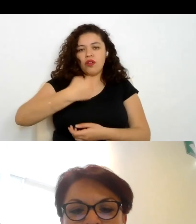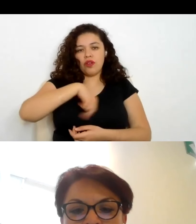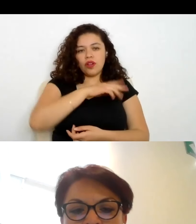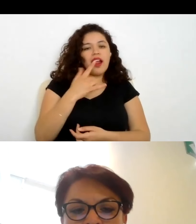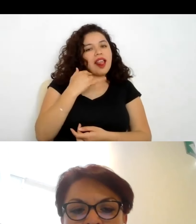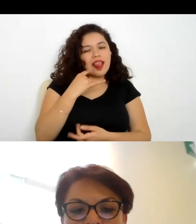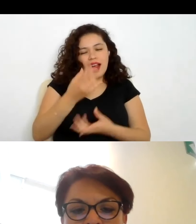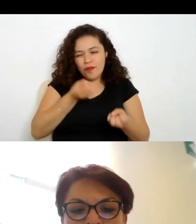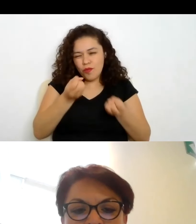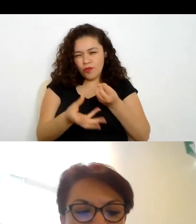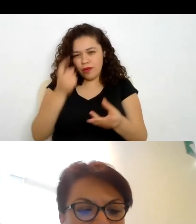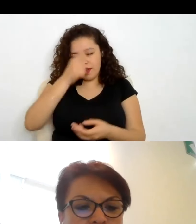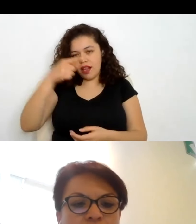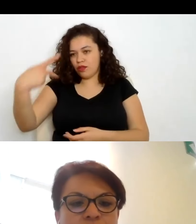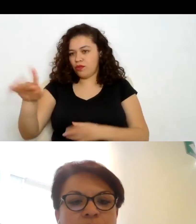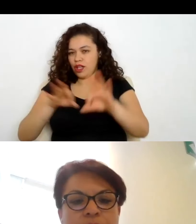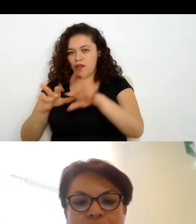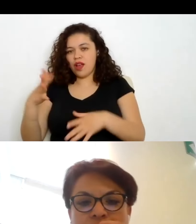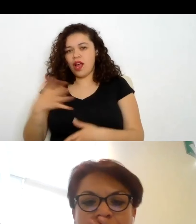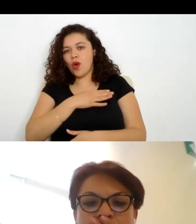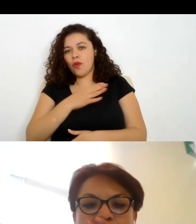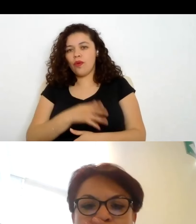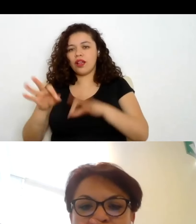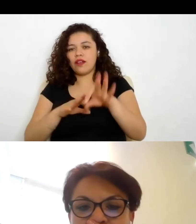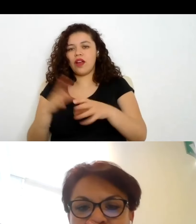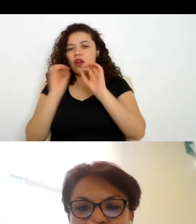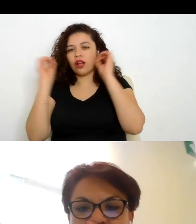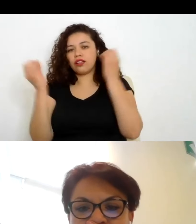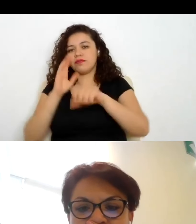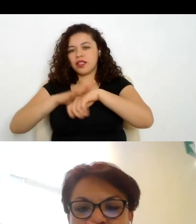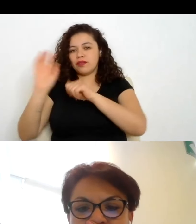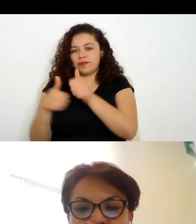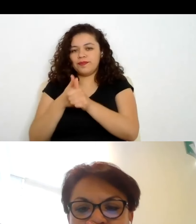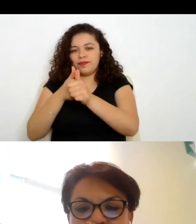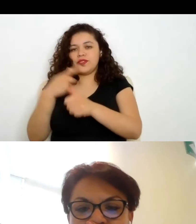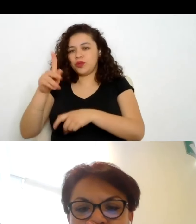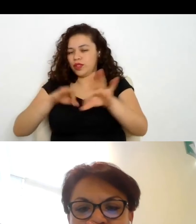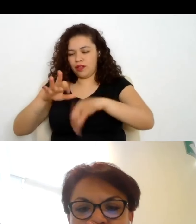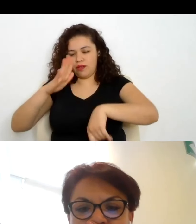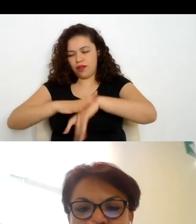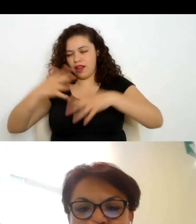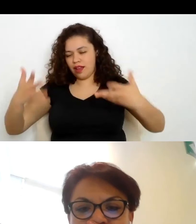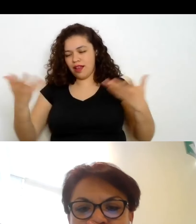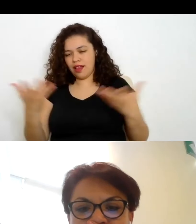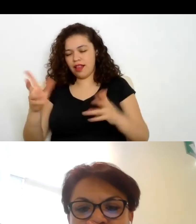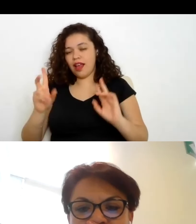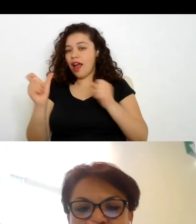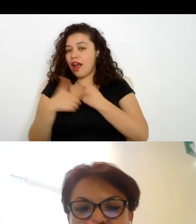arena a toda la gran labor que hace la Junta de fortalecer organizaciones por la gran labor que hacen ustedes. Y en el caso de que requieran algún